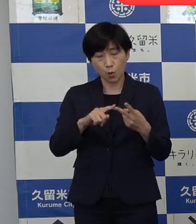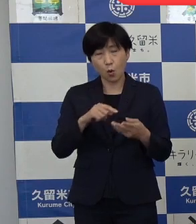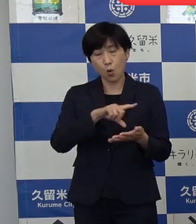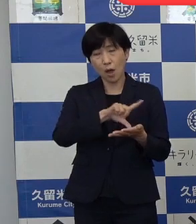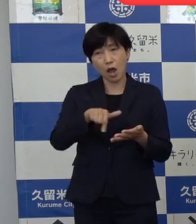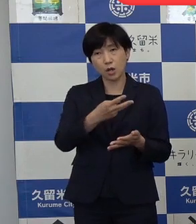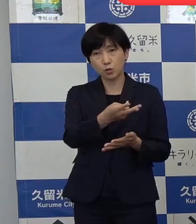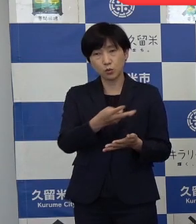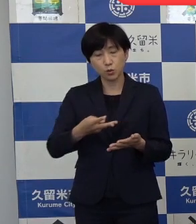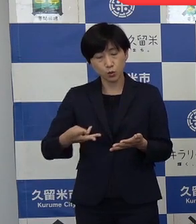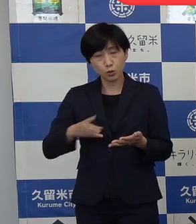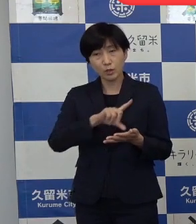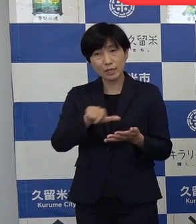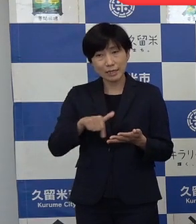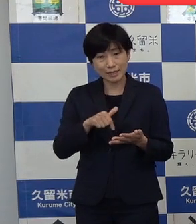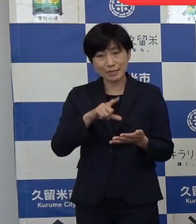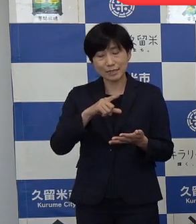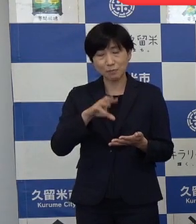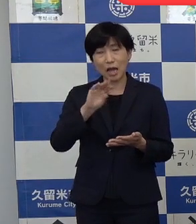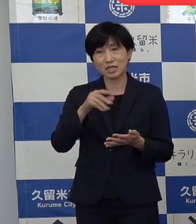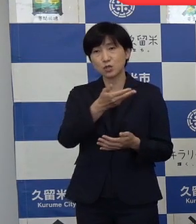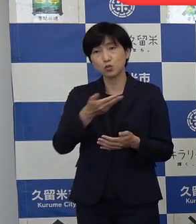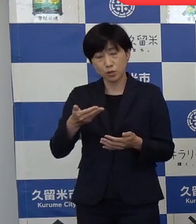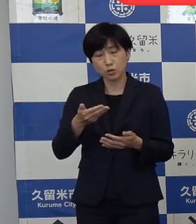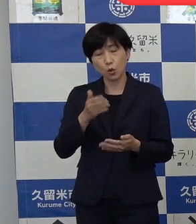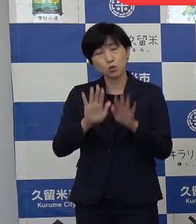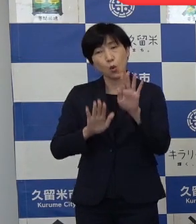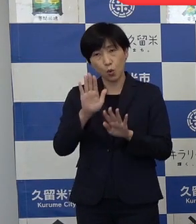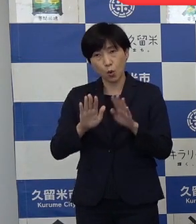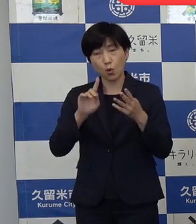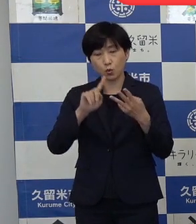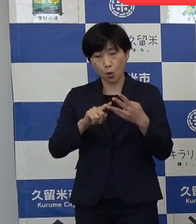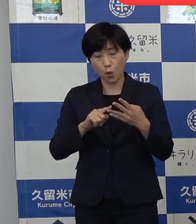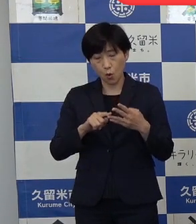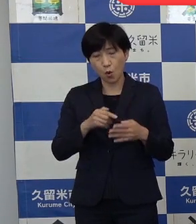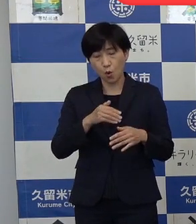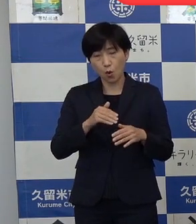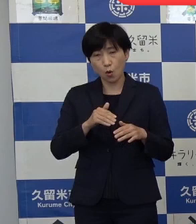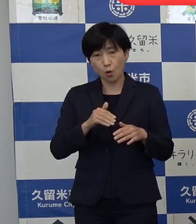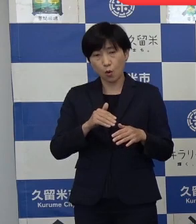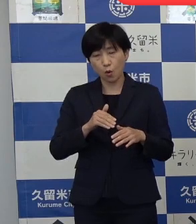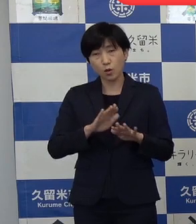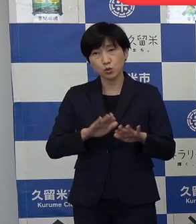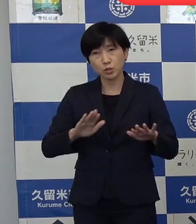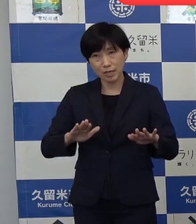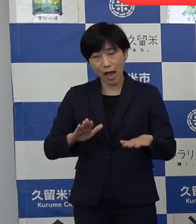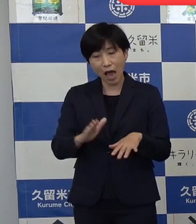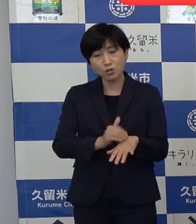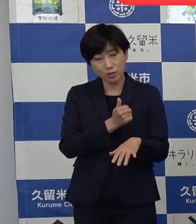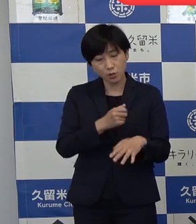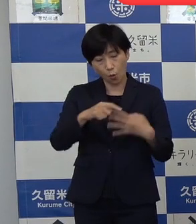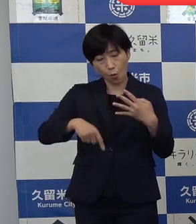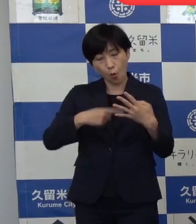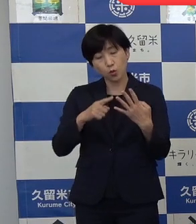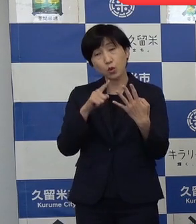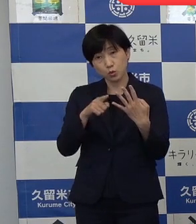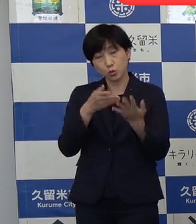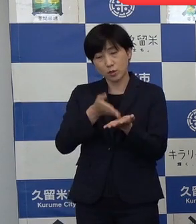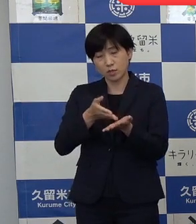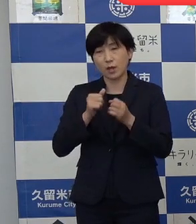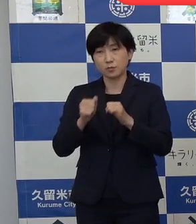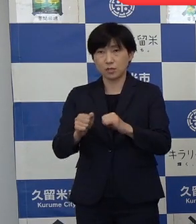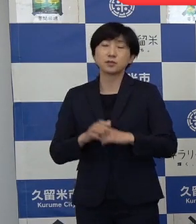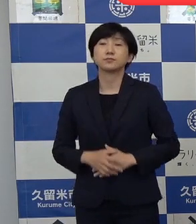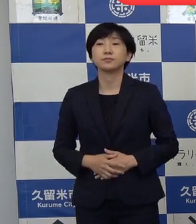クトの経過並びに状況、そしてジュニアアスリートの4つをご説明させていただきたいと思